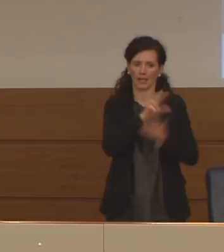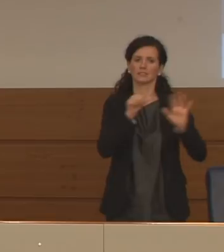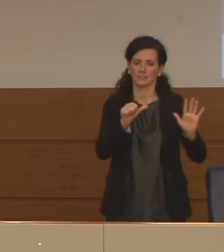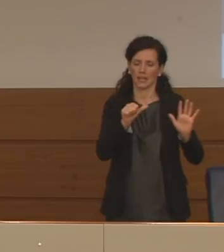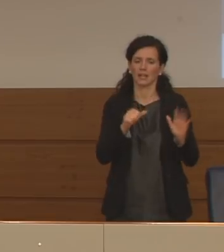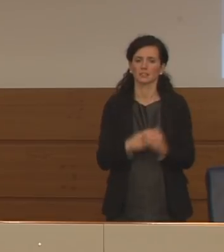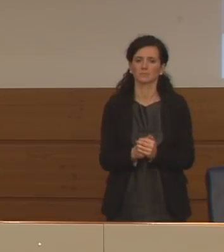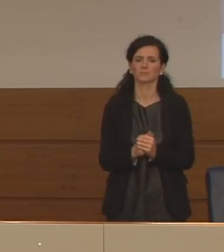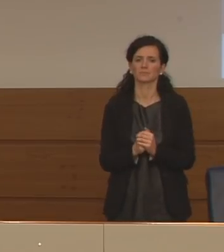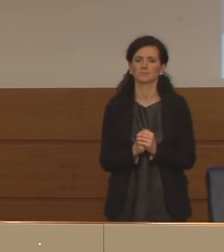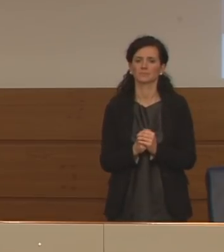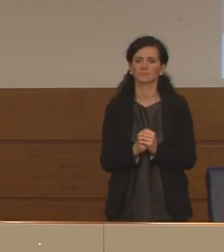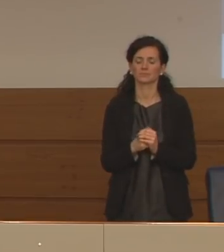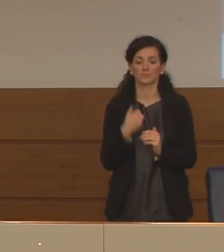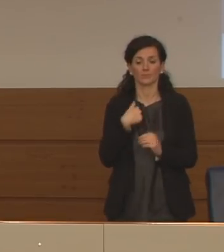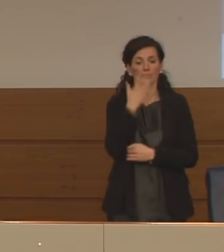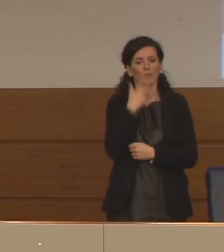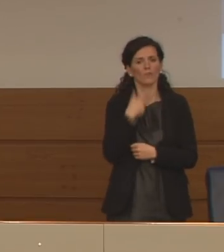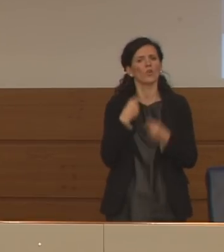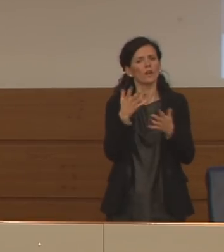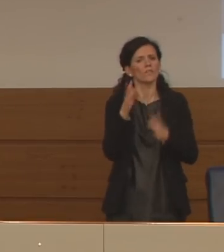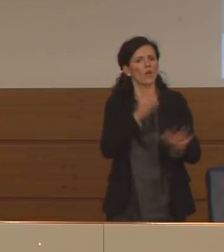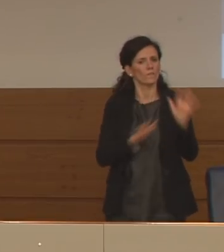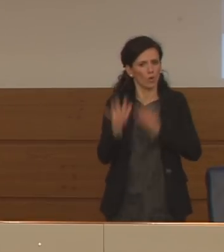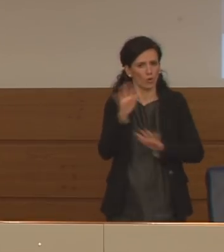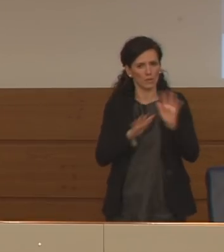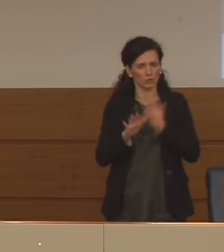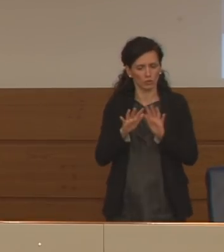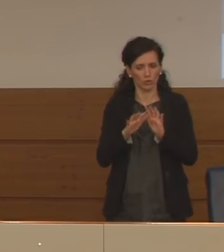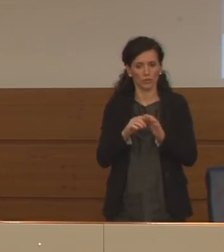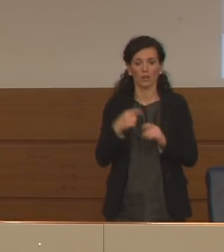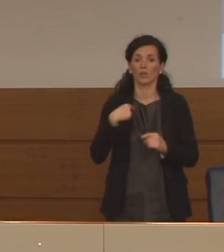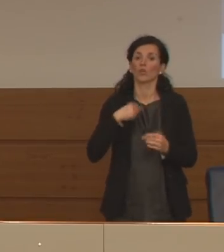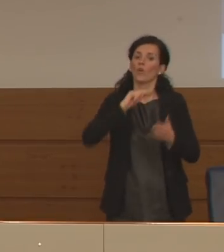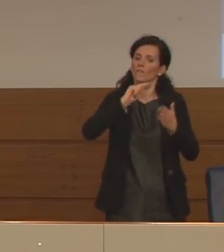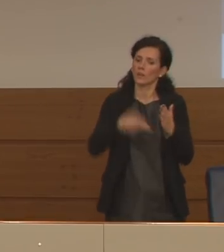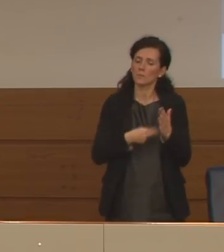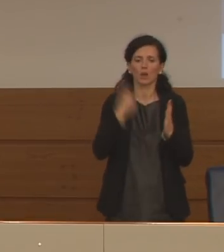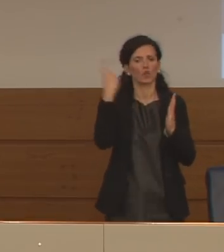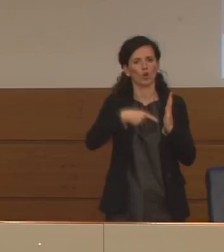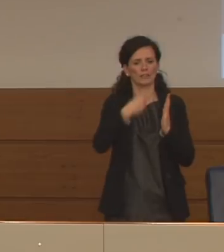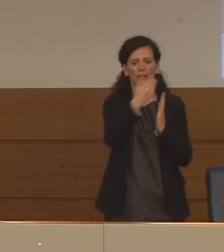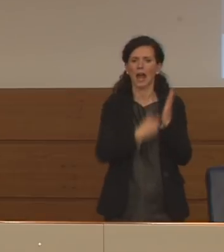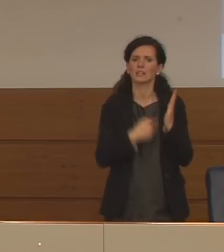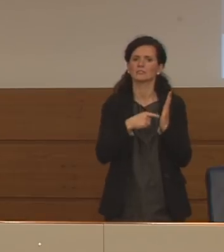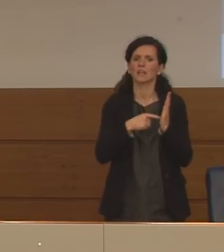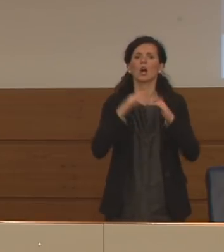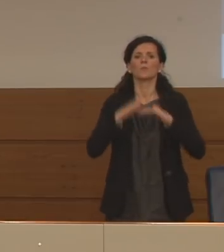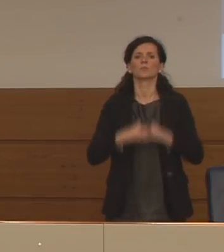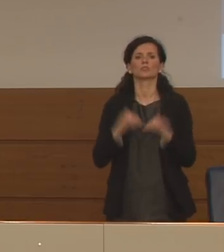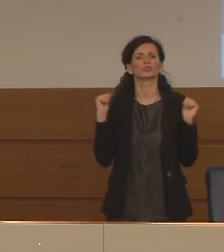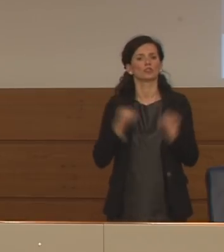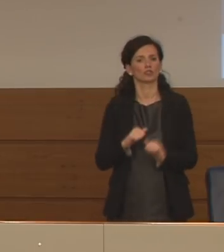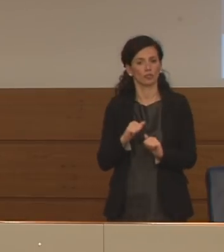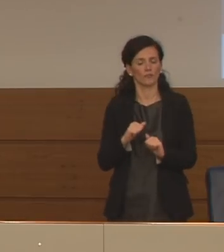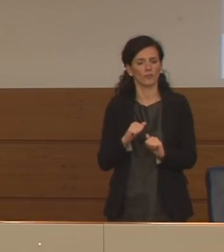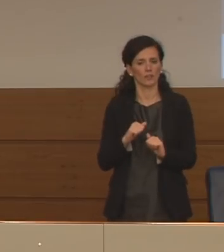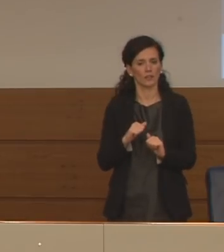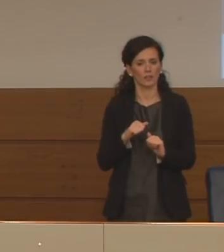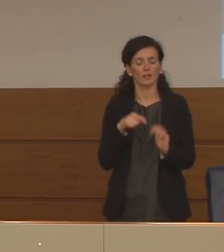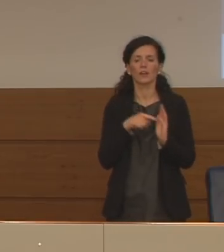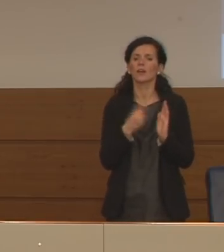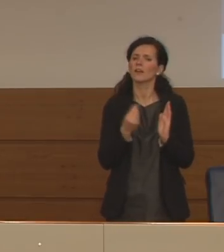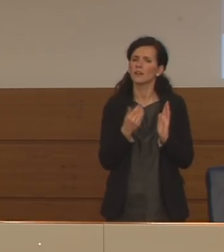alcune informazioni la prima ho firmato un'ordinanza di protezione civile che consente il pagamento